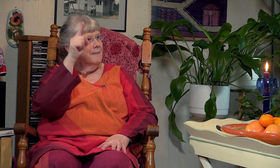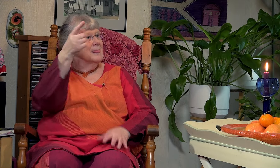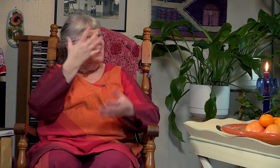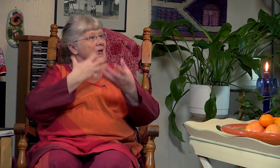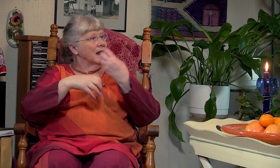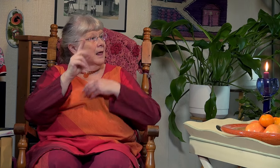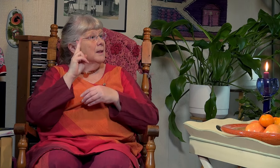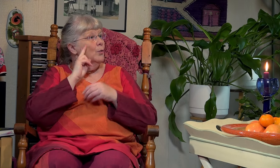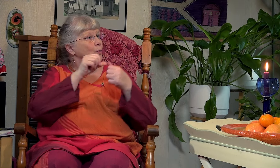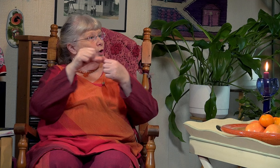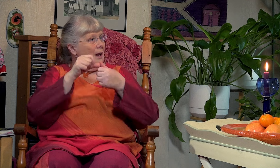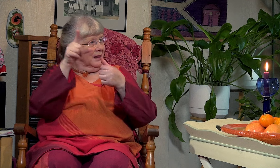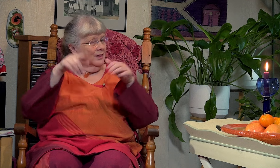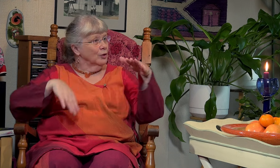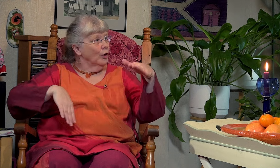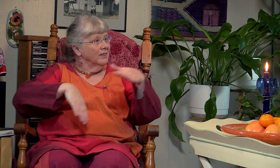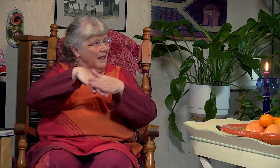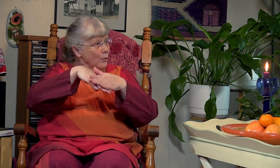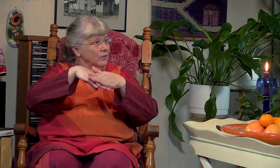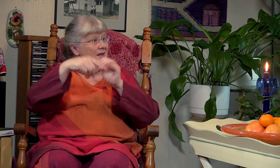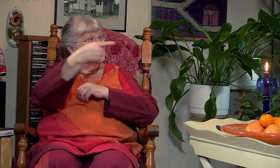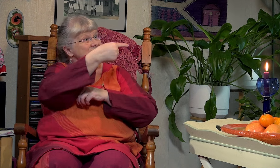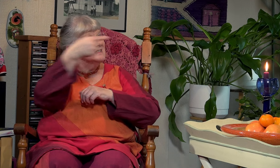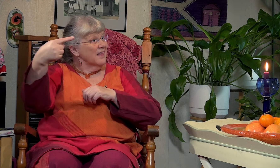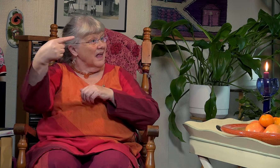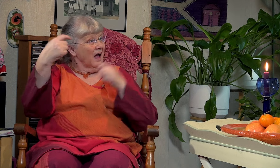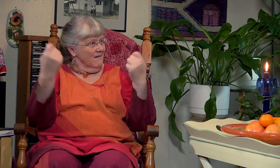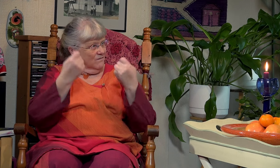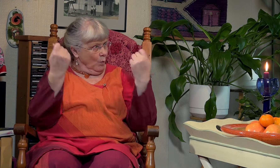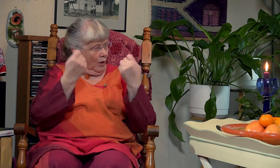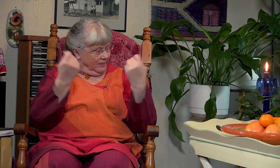1991 olin Englannin kuurojen liitto täytti 100 vuotta.